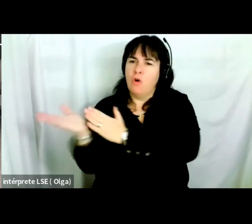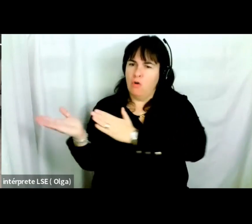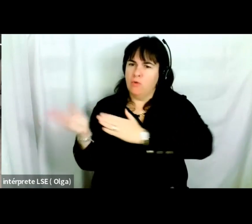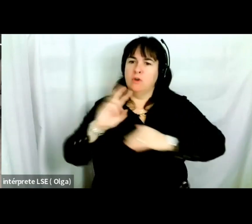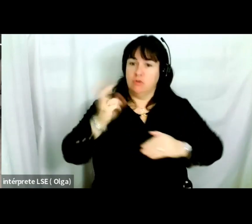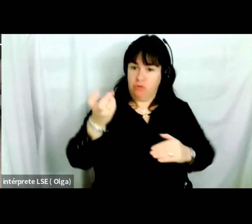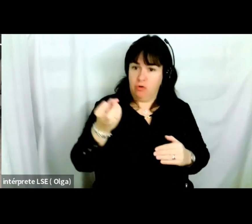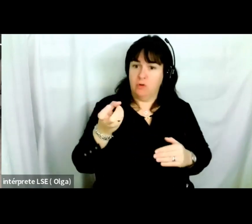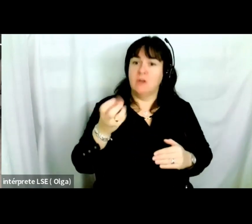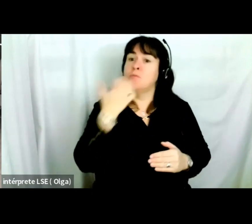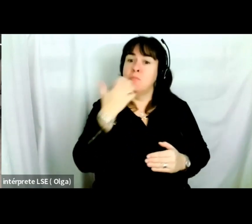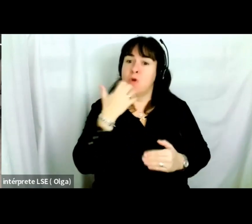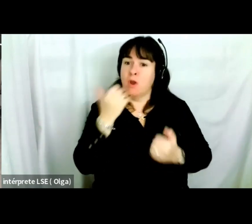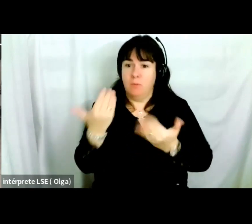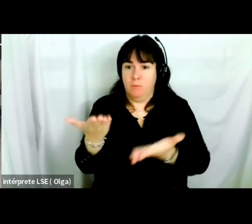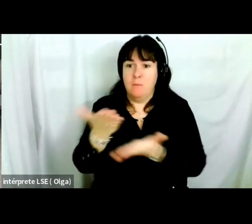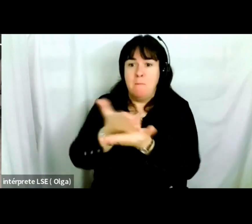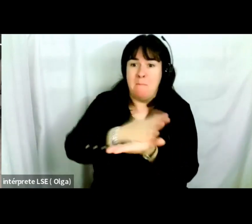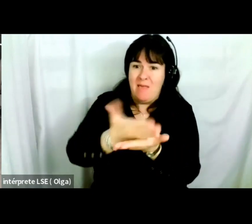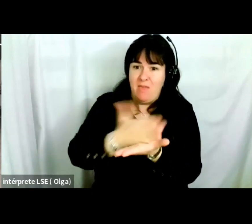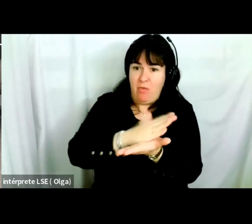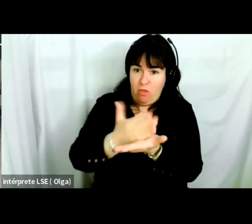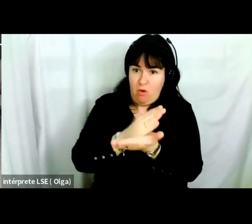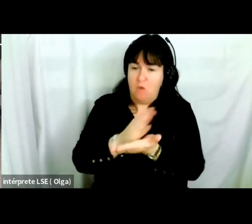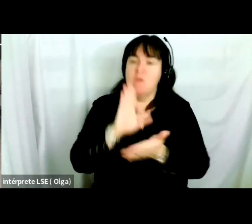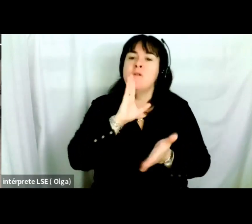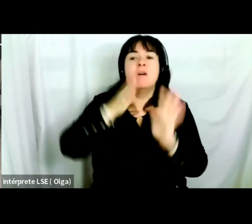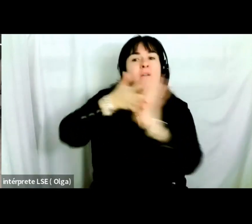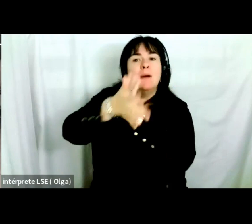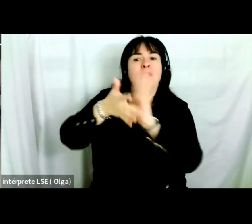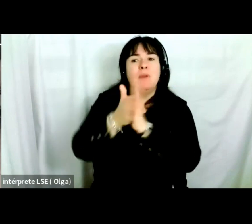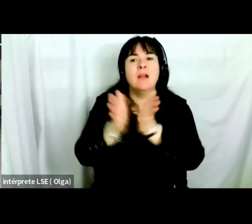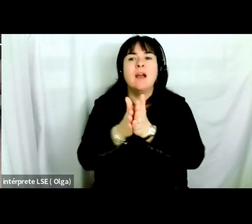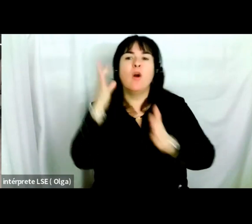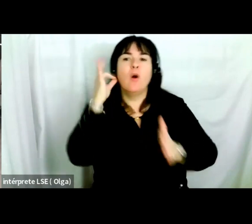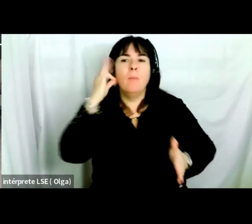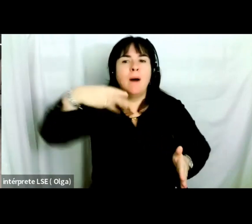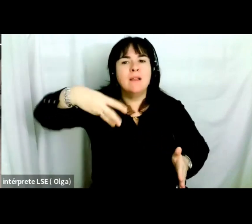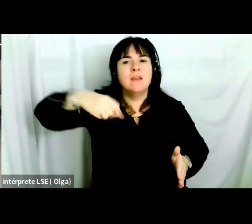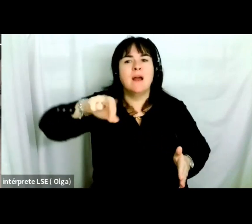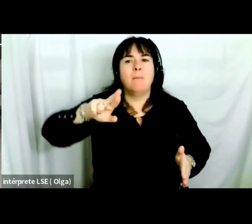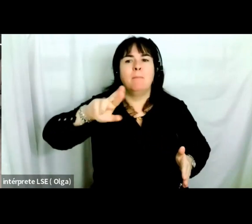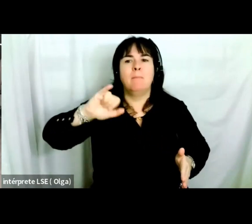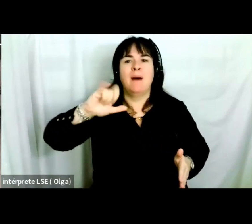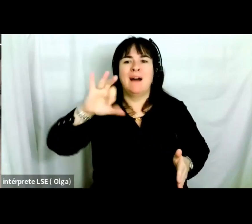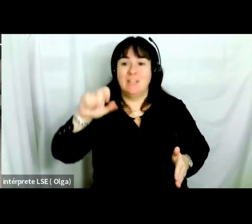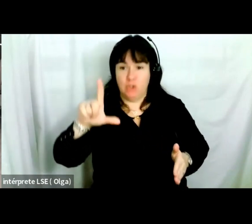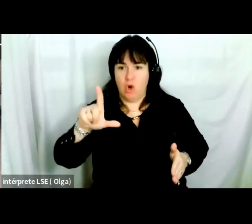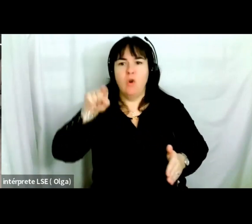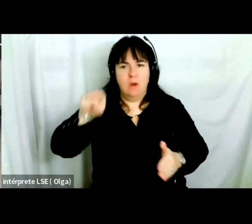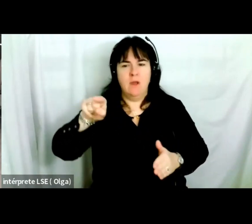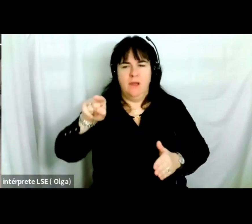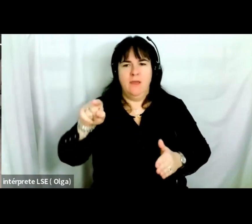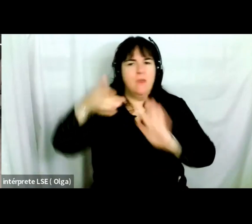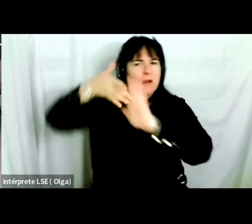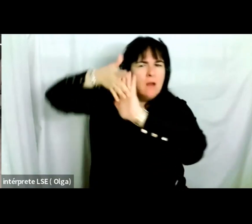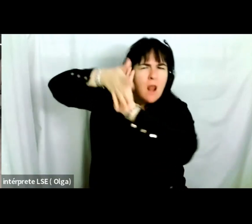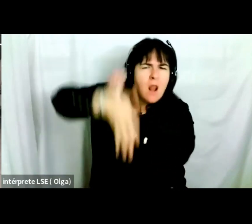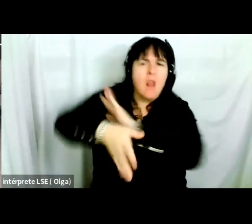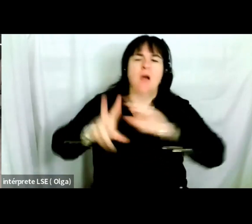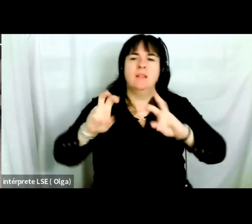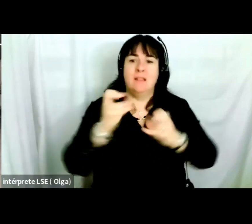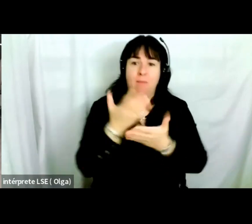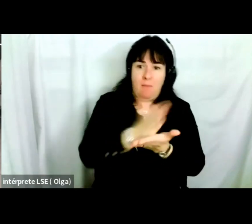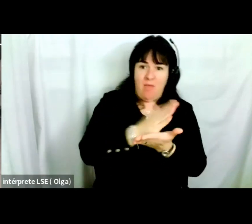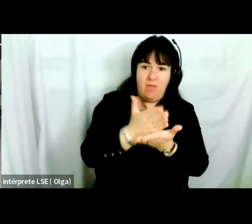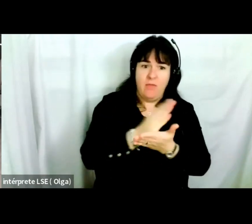con detenimiento Marisol y os va a hablar y os va a desarrollar mucho más la parte que se refiere a la mediación, pero